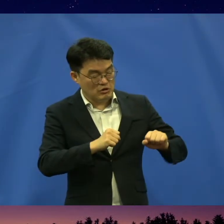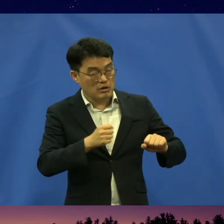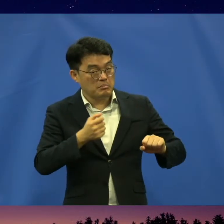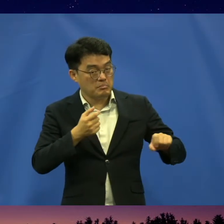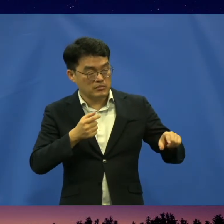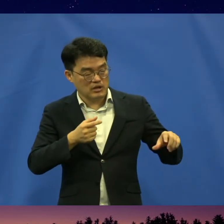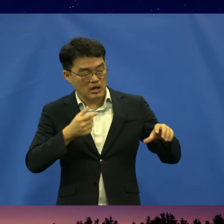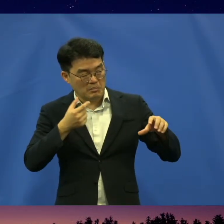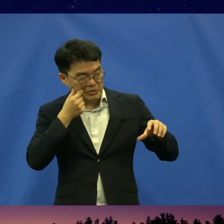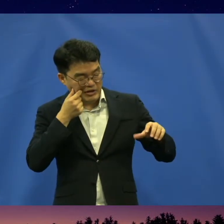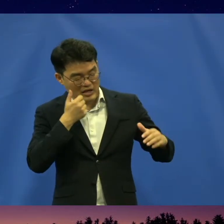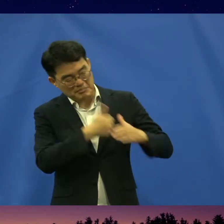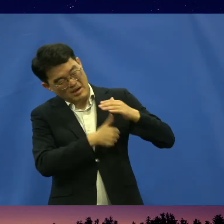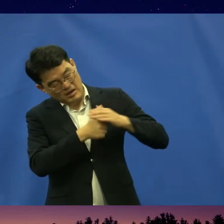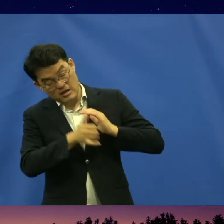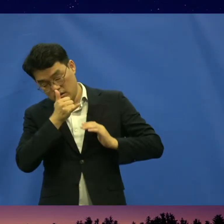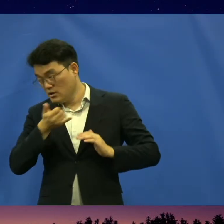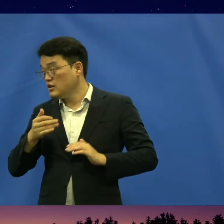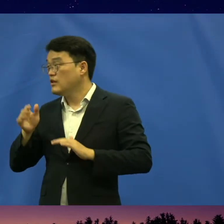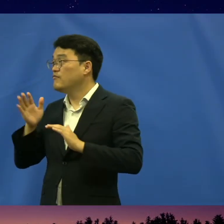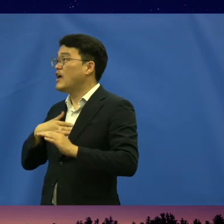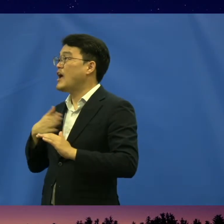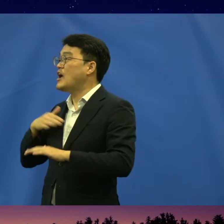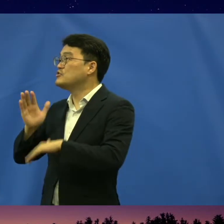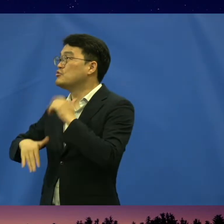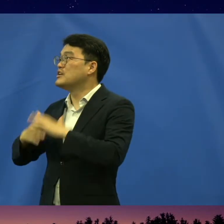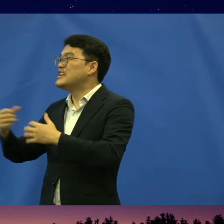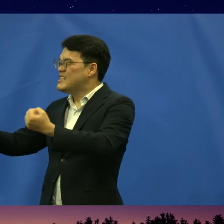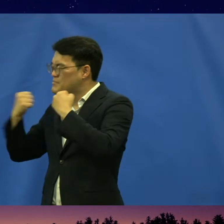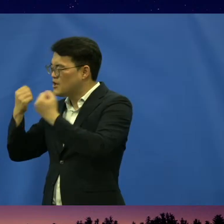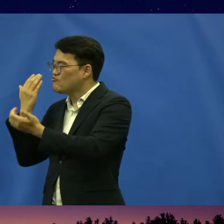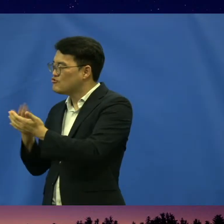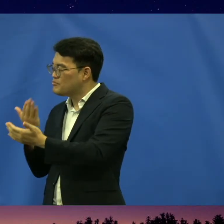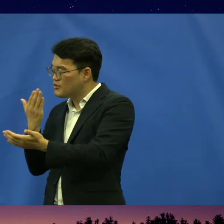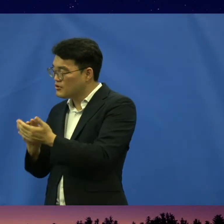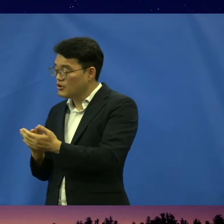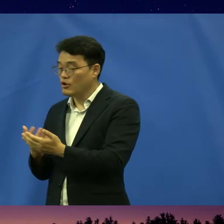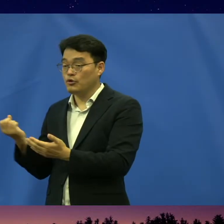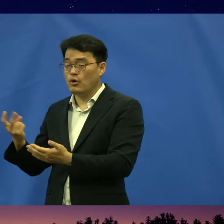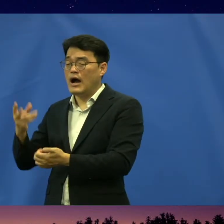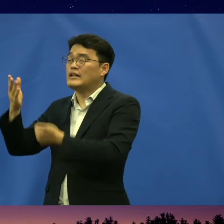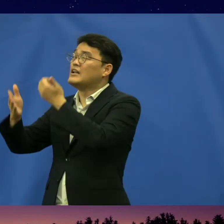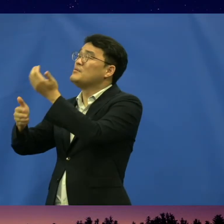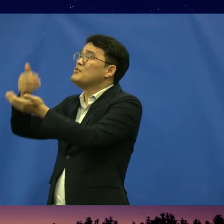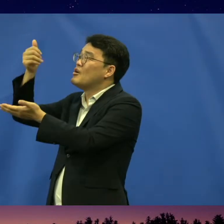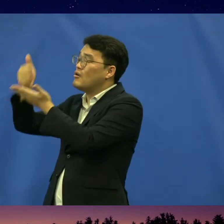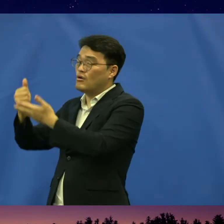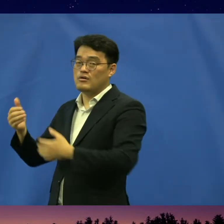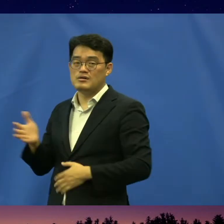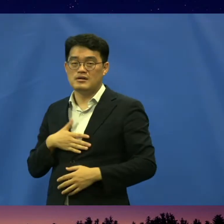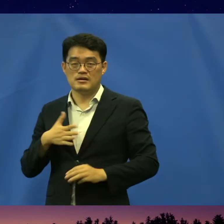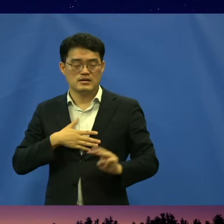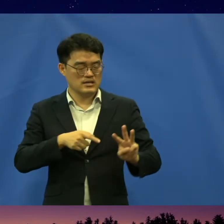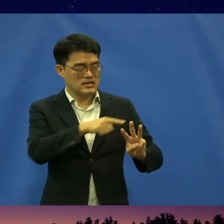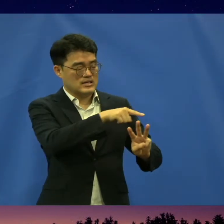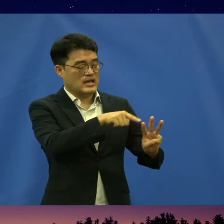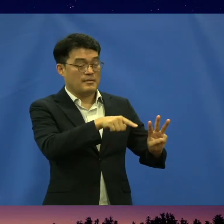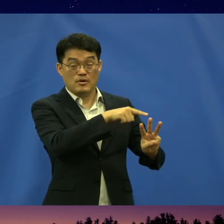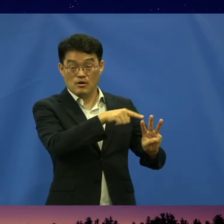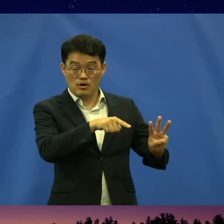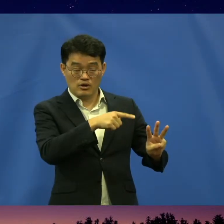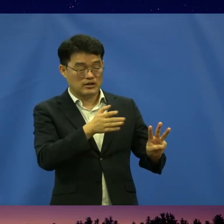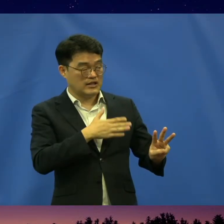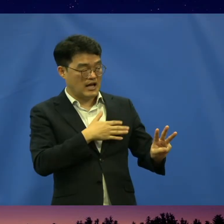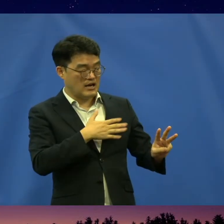거죠. 14절에 보니까 내 하나님이여 도비야와 산발락과 여선진 노아데아와 그 남은 선지자들 곧